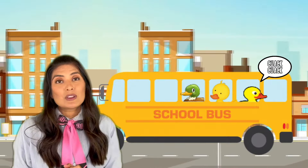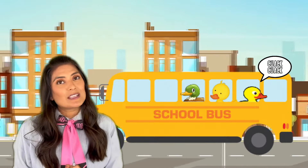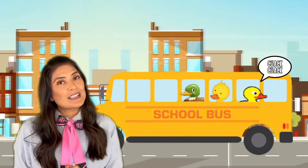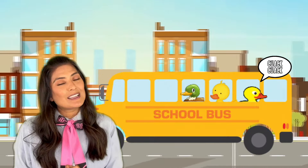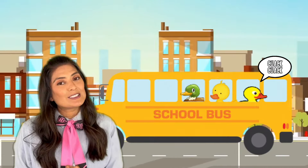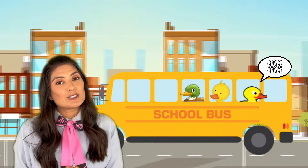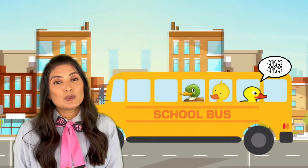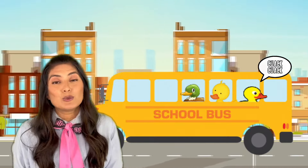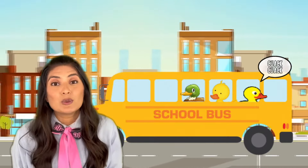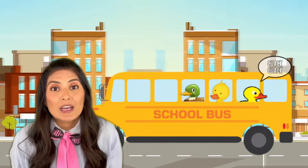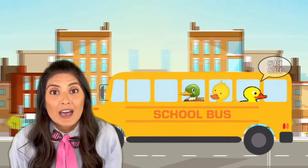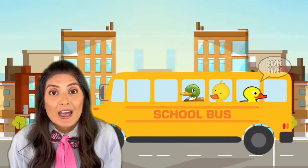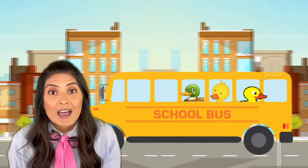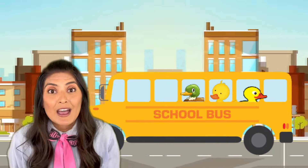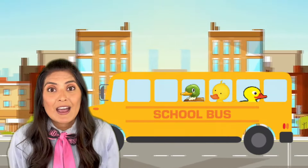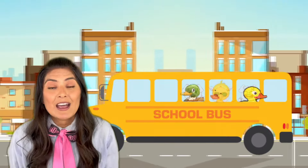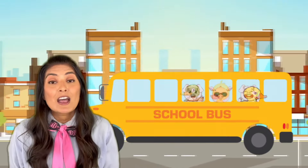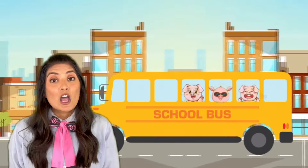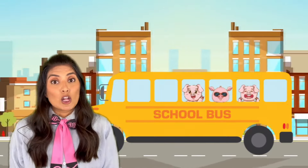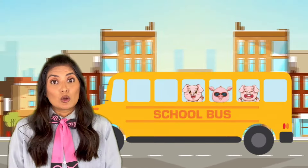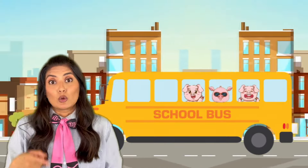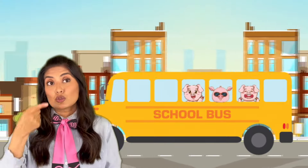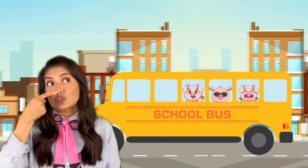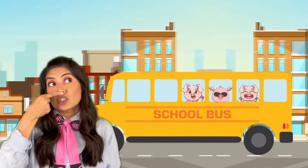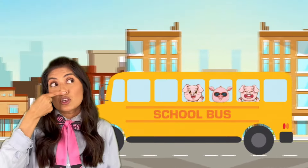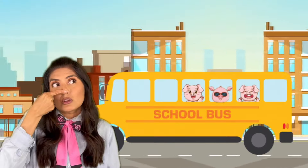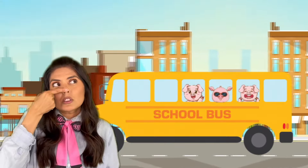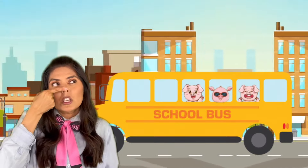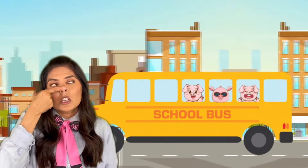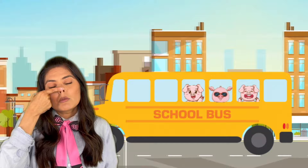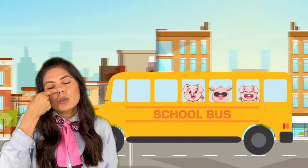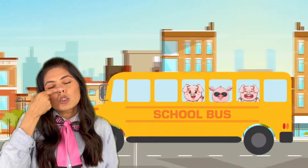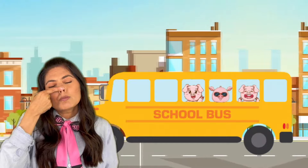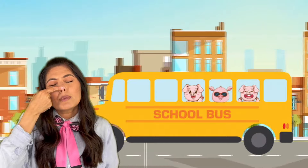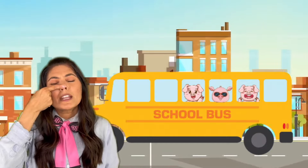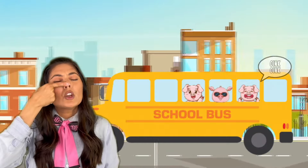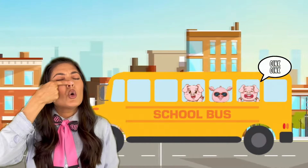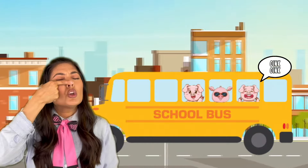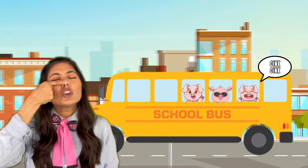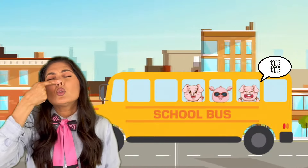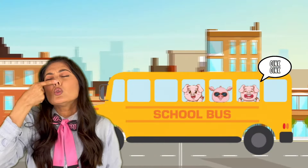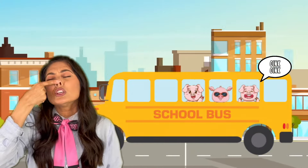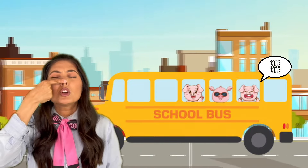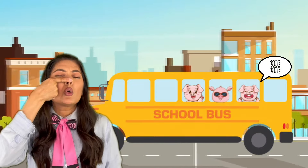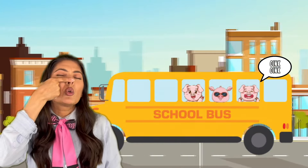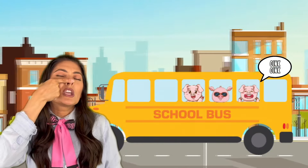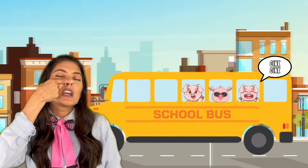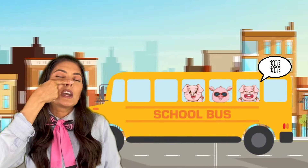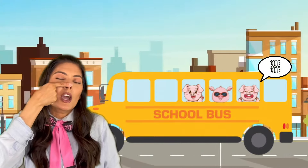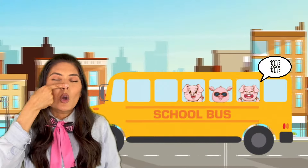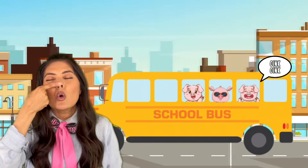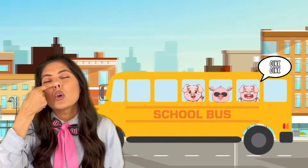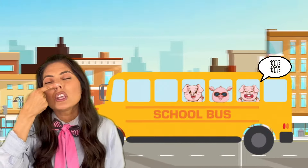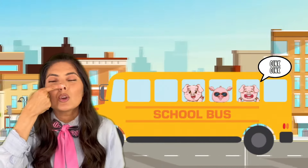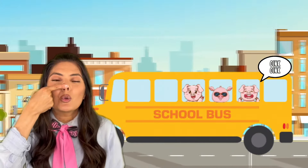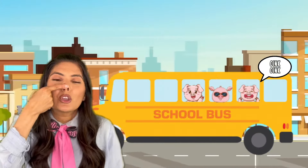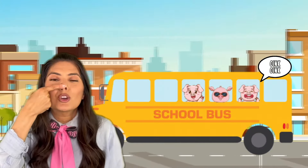la ciudad. Los cerdos en el bus van oink, oink, oink, oink, oink,